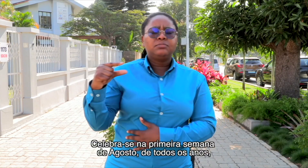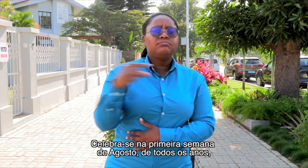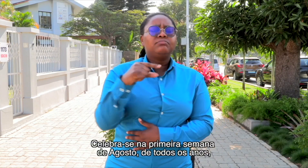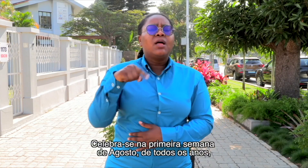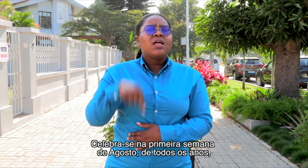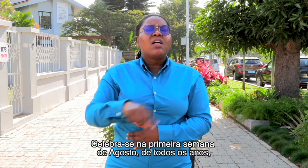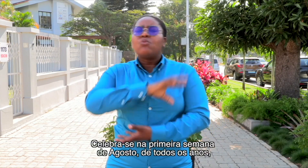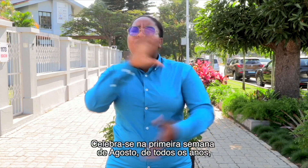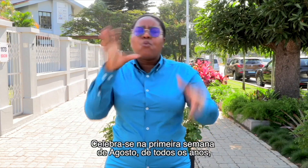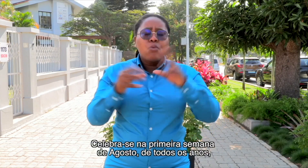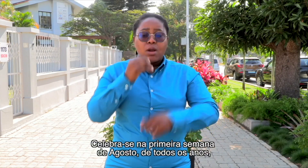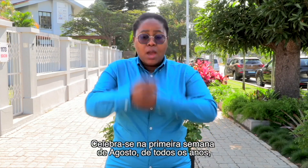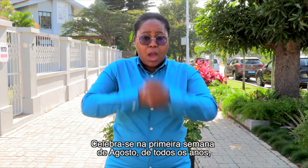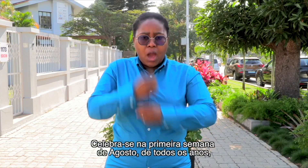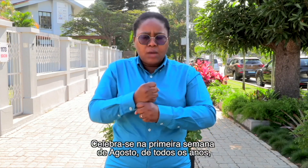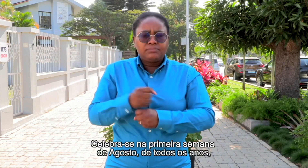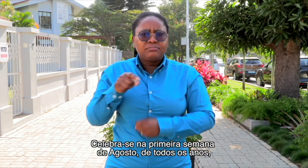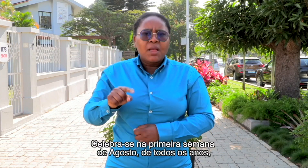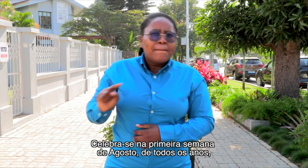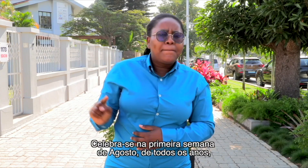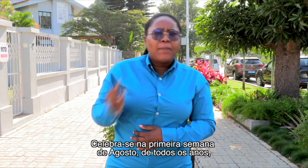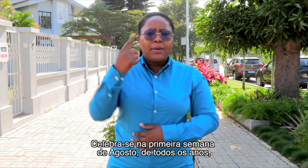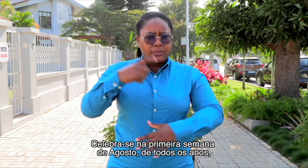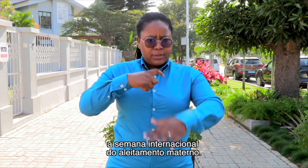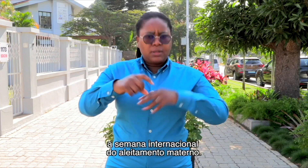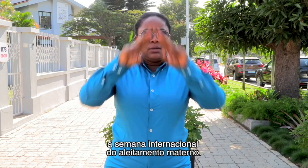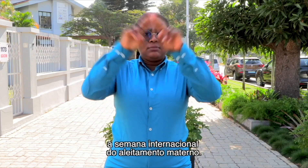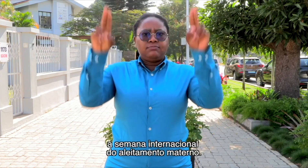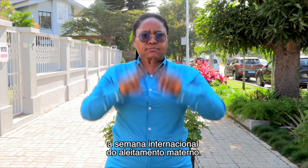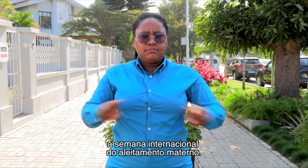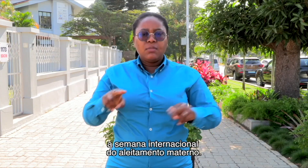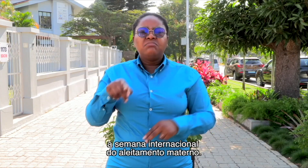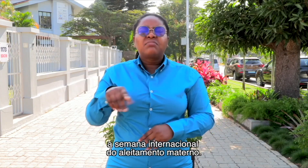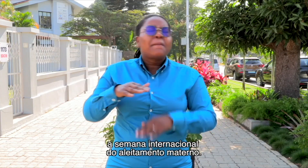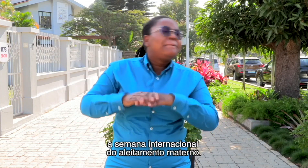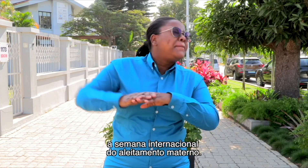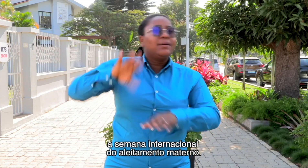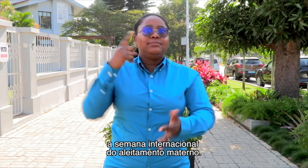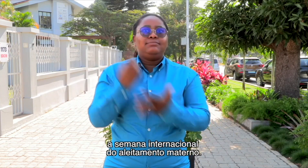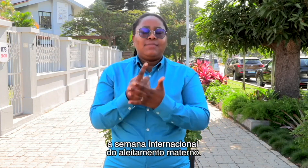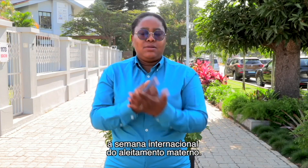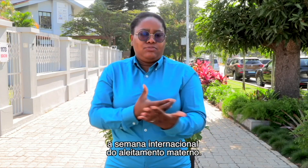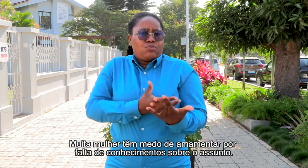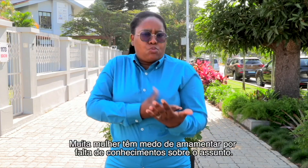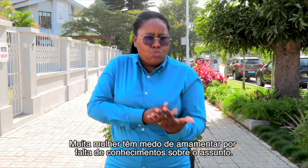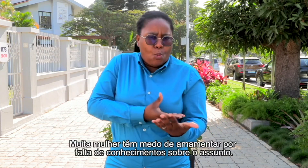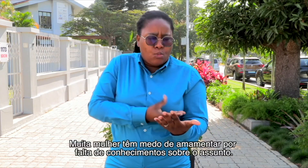Celebre-se na primeira semana de agosto de todos os anos a Semana Internacional do Aleitamento Materno. Muitas